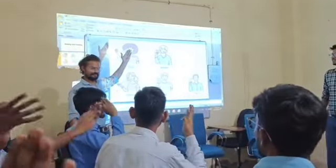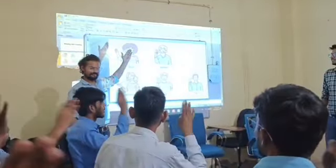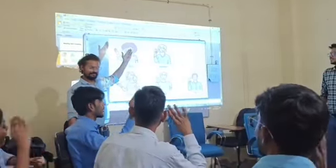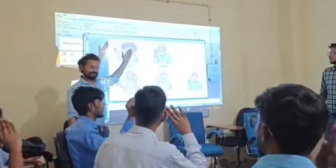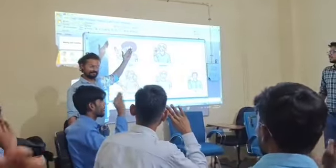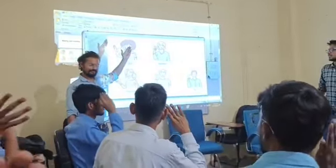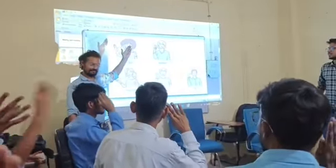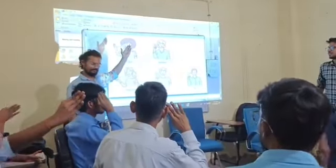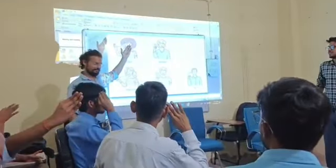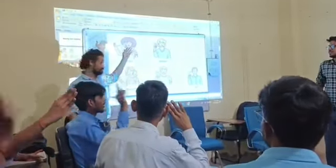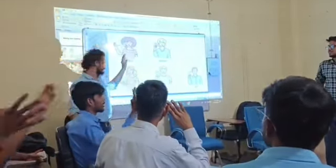ठीक है।